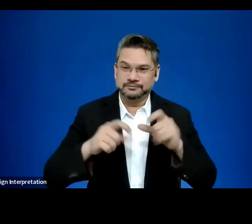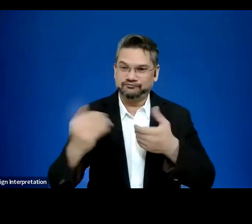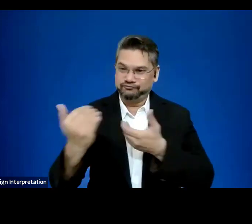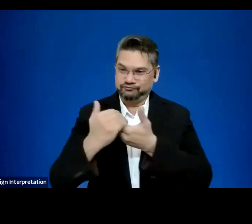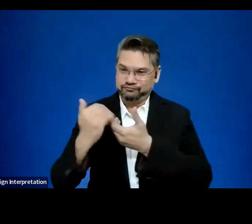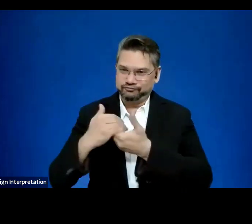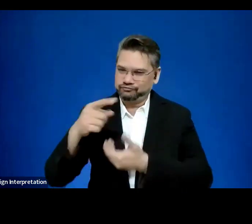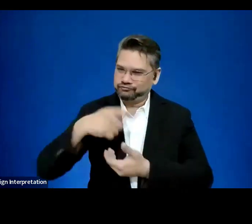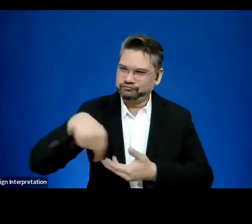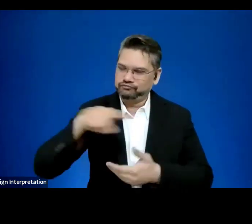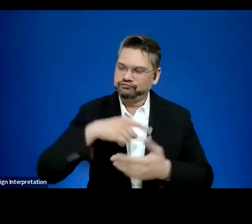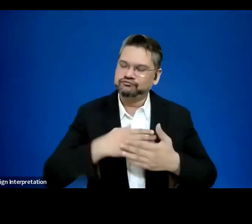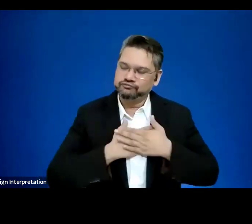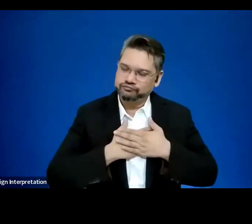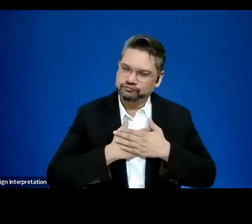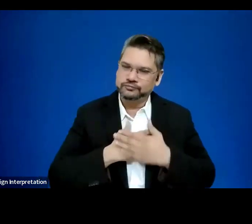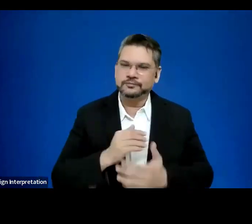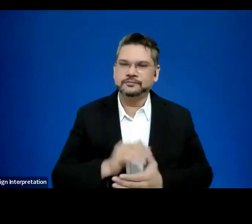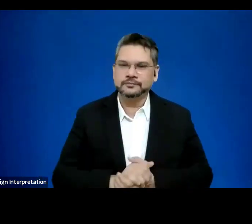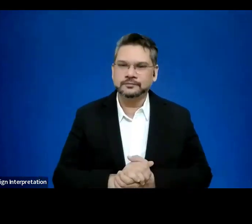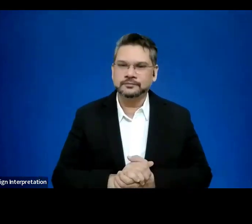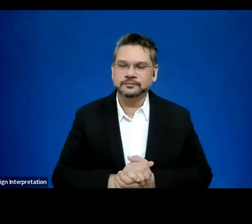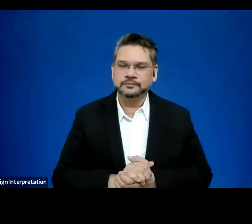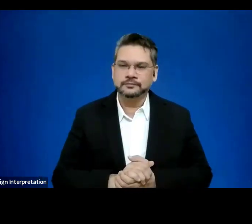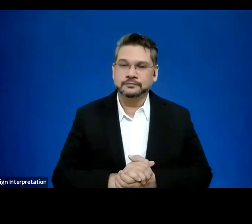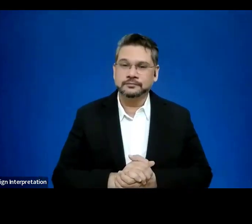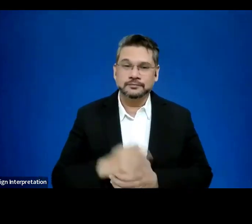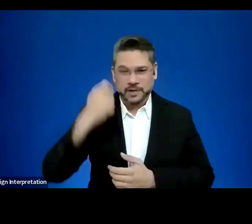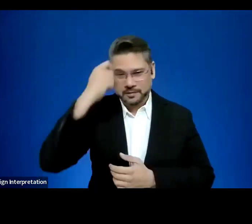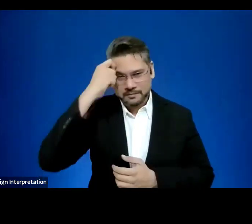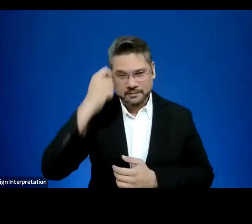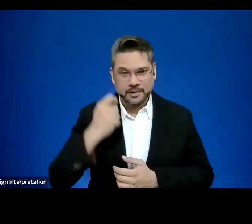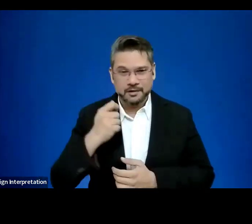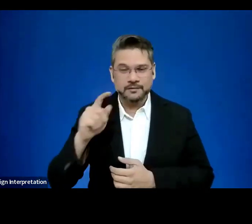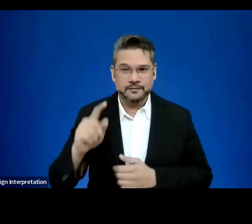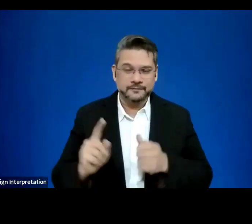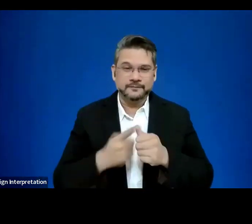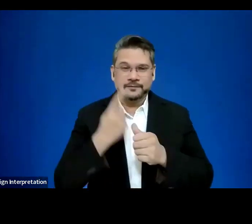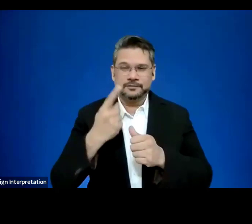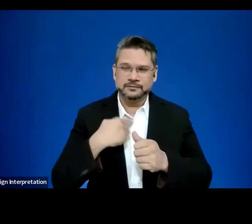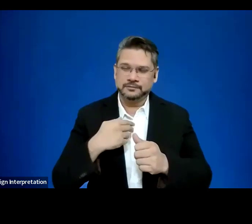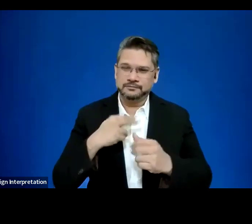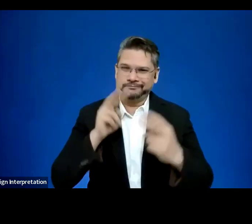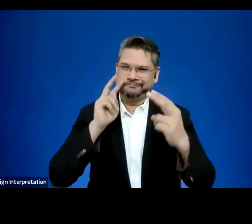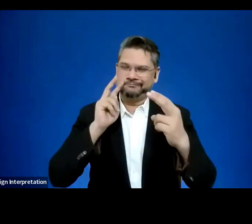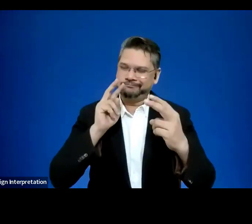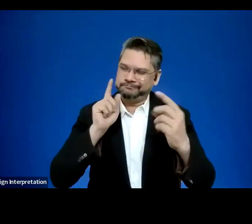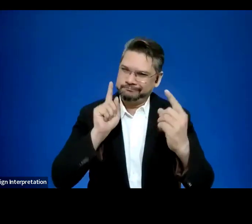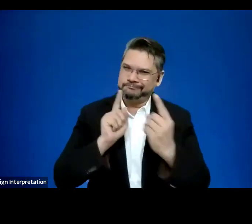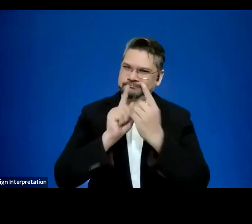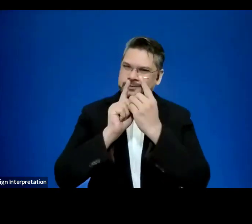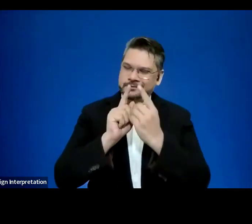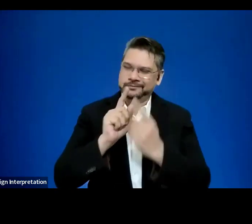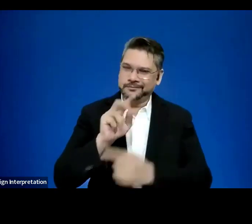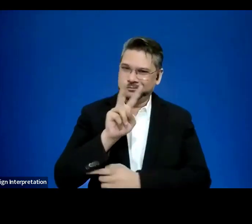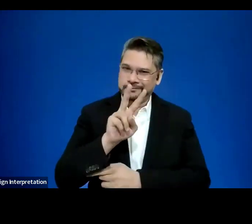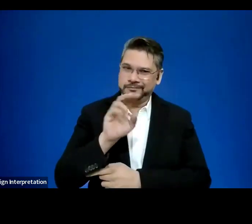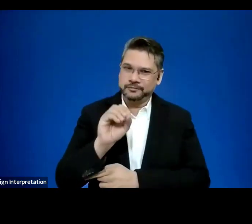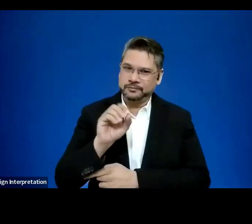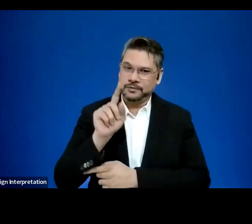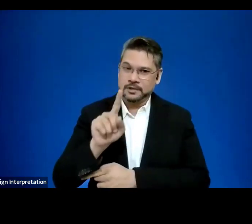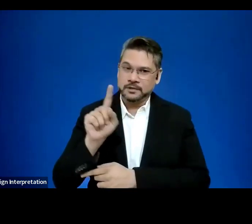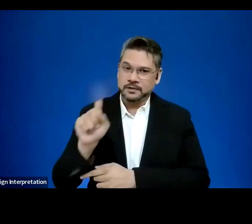你是我们的宝，你是我们的宝藏，你为我们做的，知道就是做对我们做的一切。